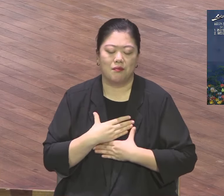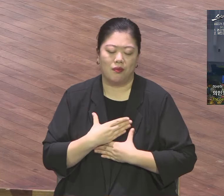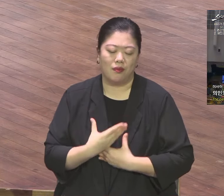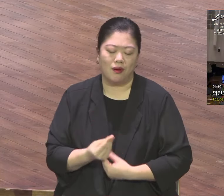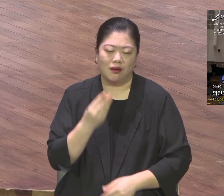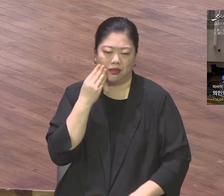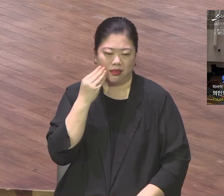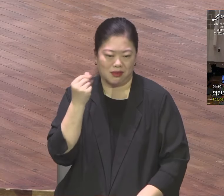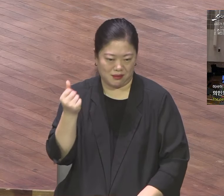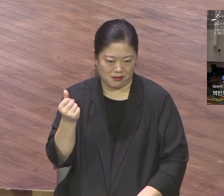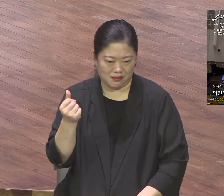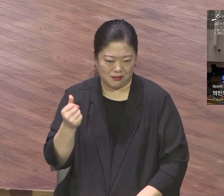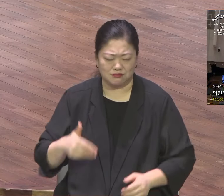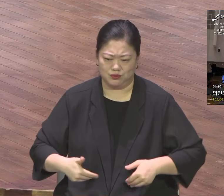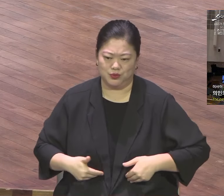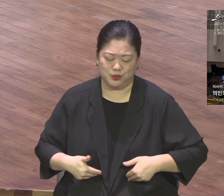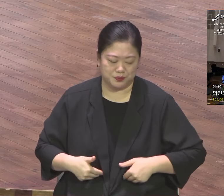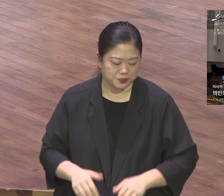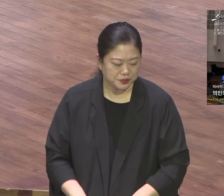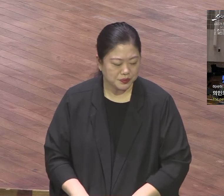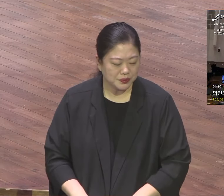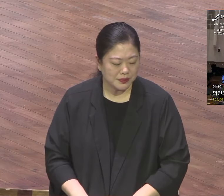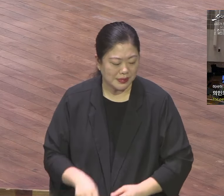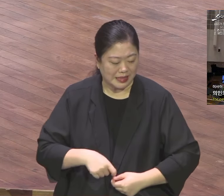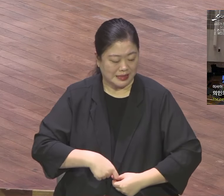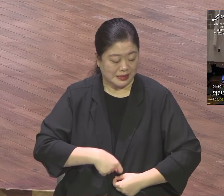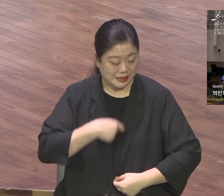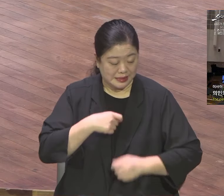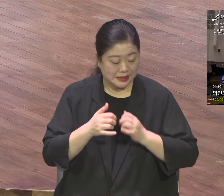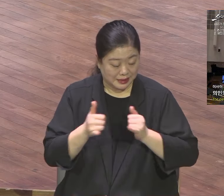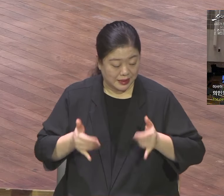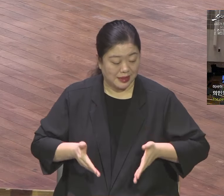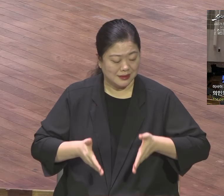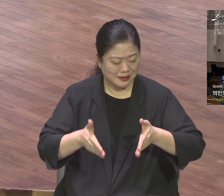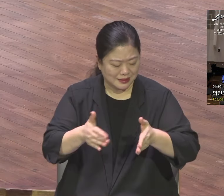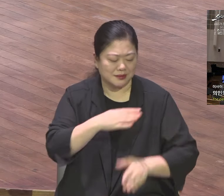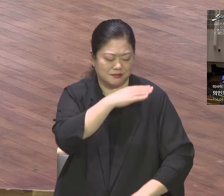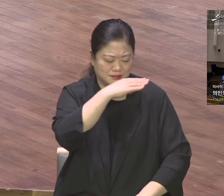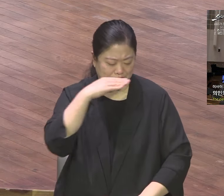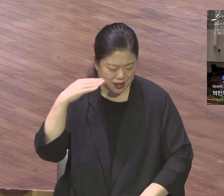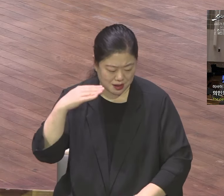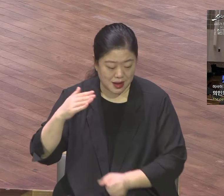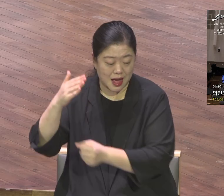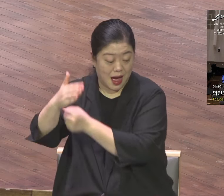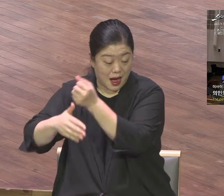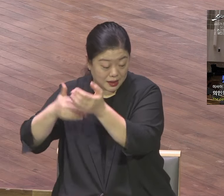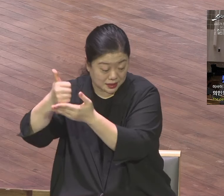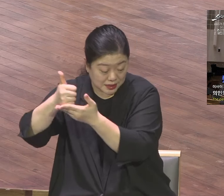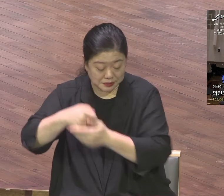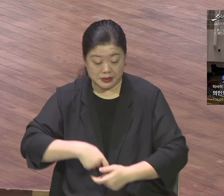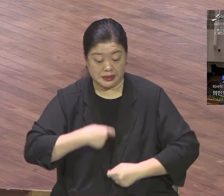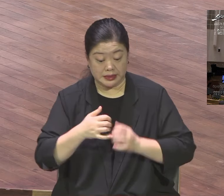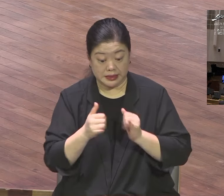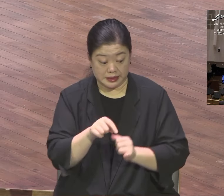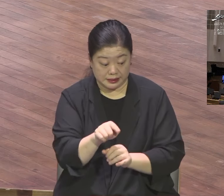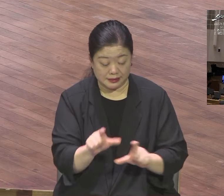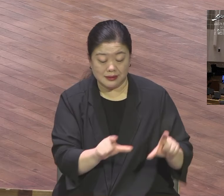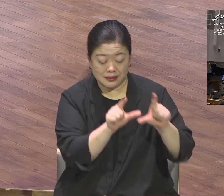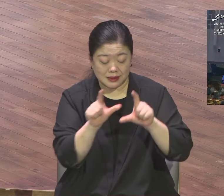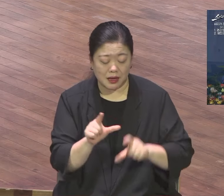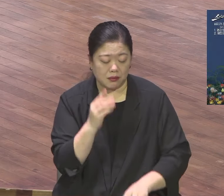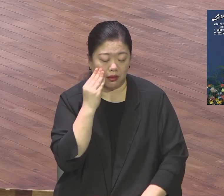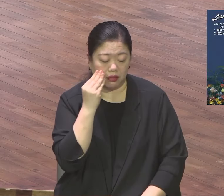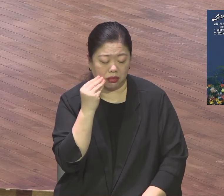의인의 길은 정직함이요, 정직하신 주께서 의인의 첩경을 평탄케 하시도다.